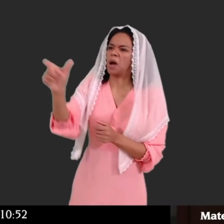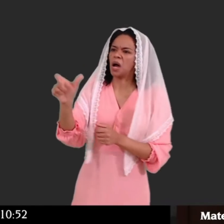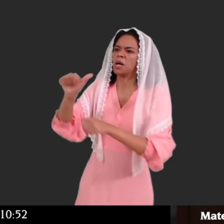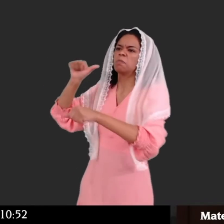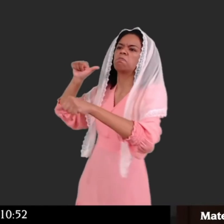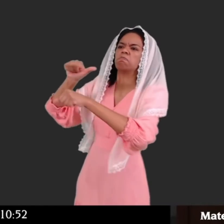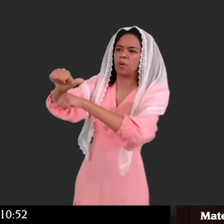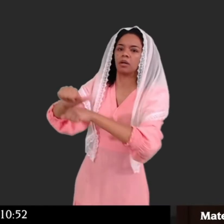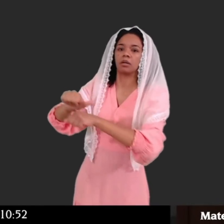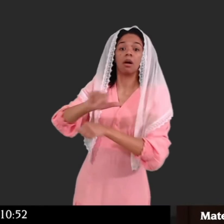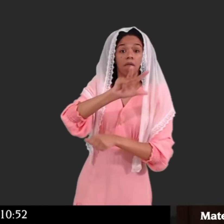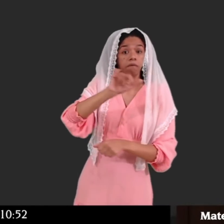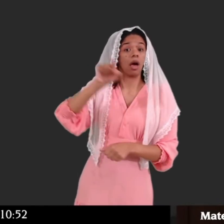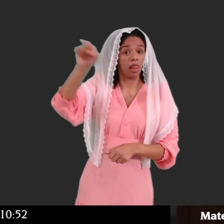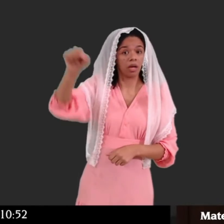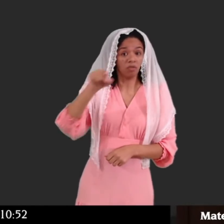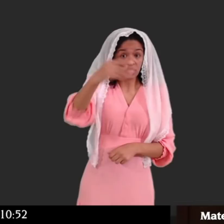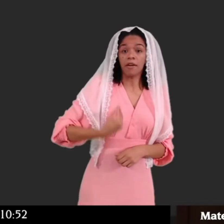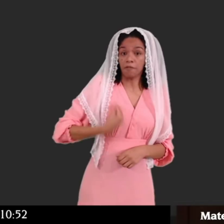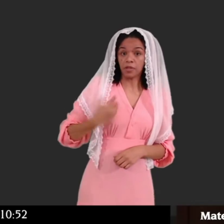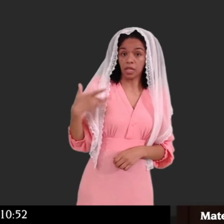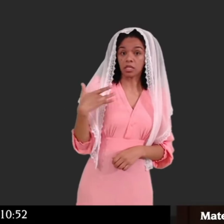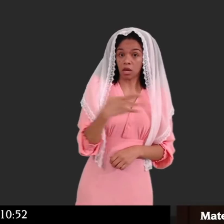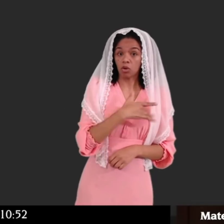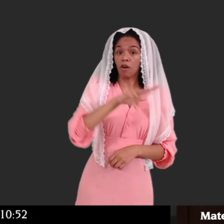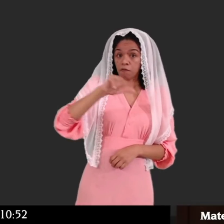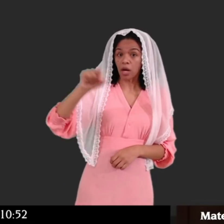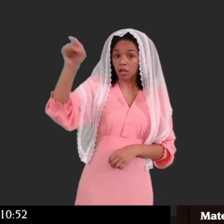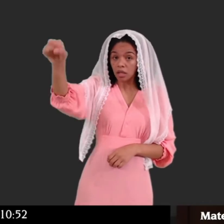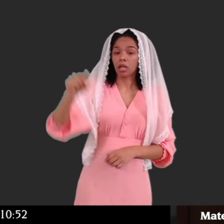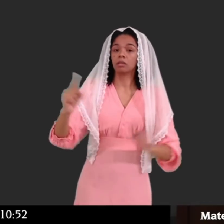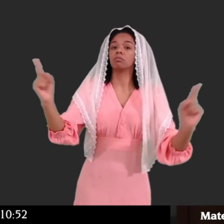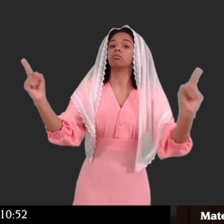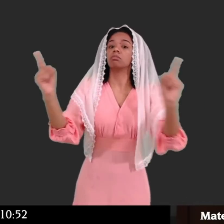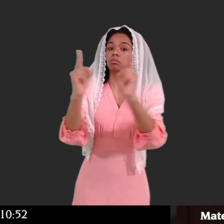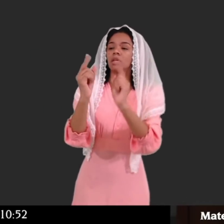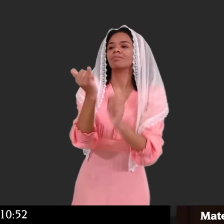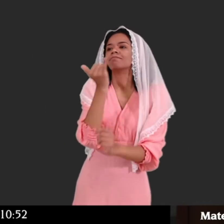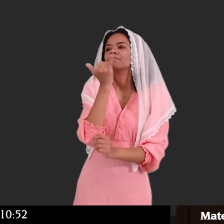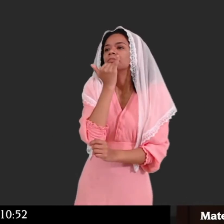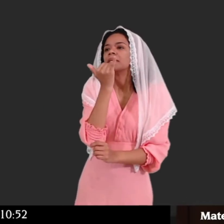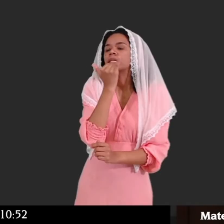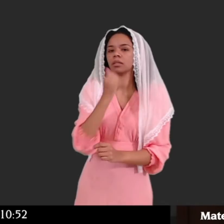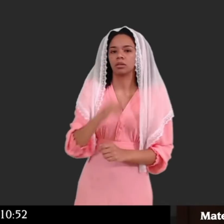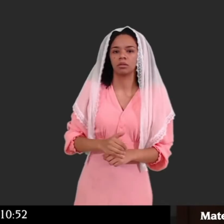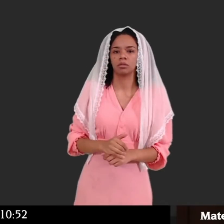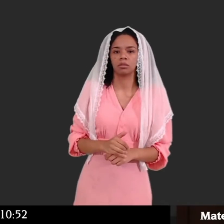lá, enquanto você está vivo e com saúde, e reconcilia, antes que seja muito tarde.